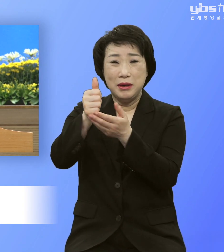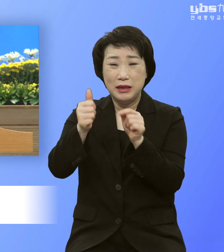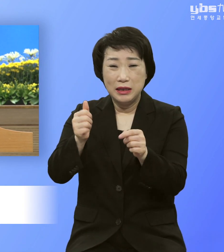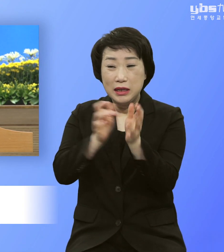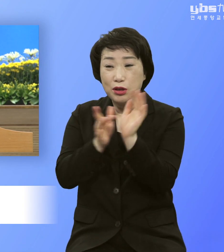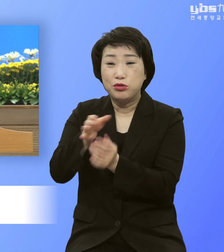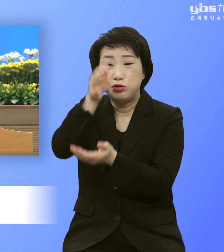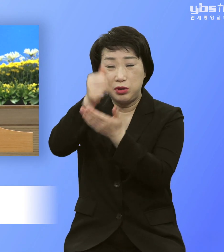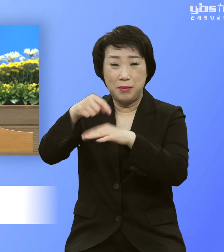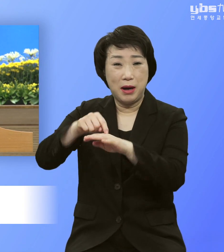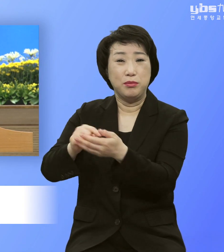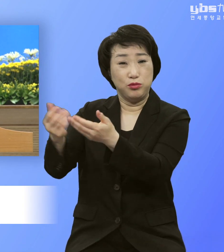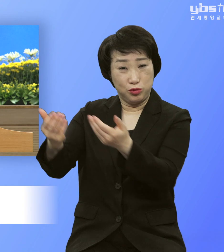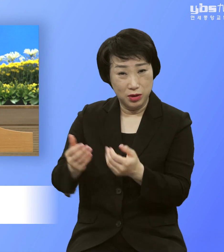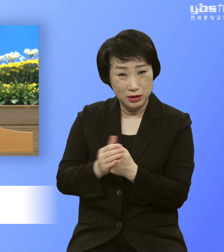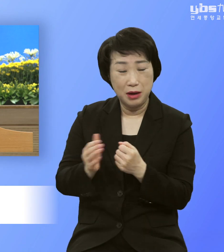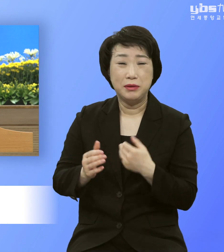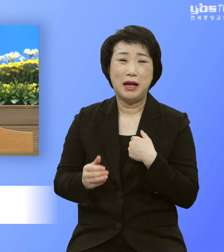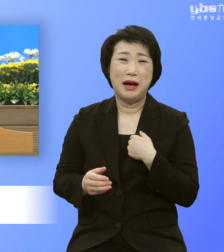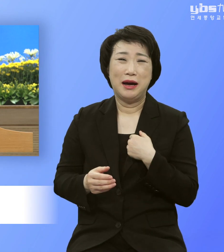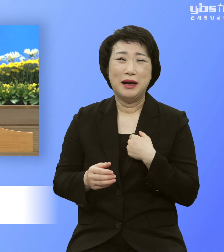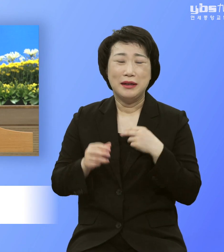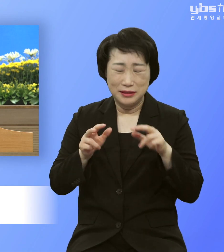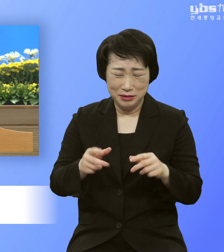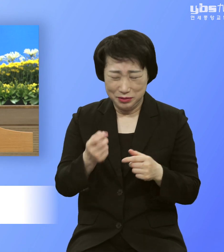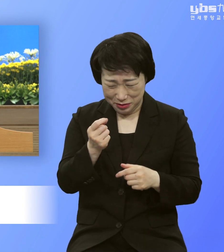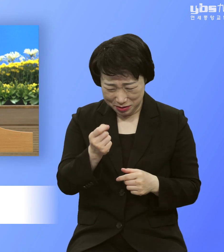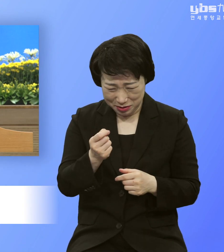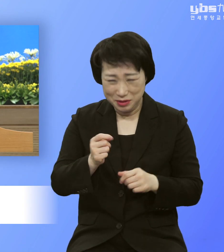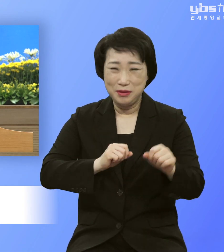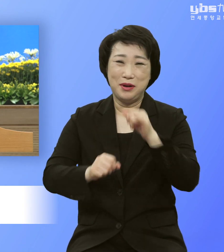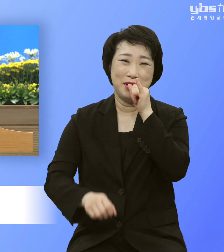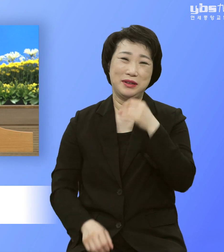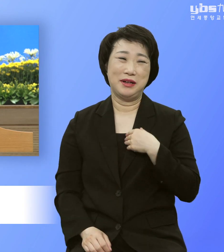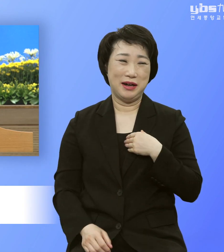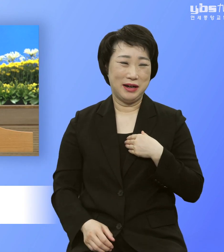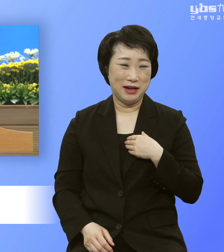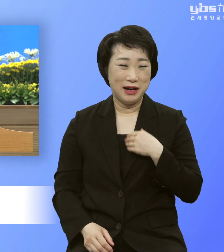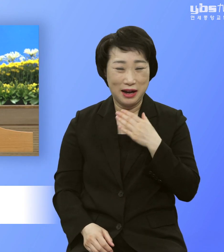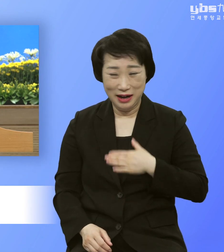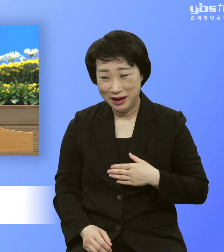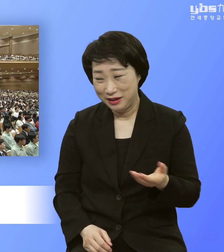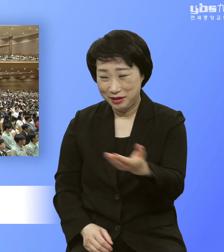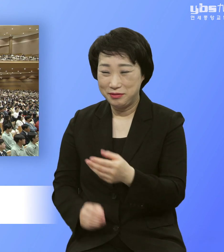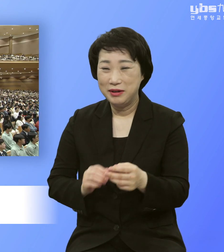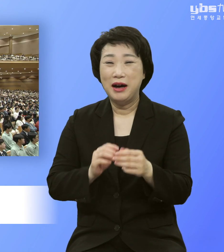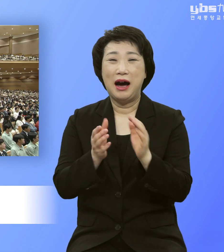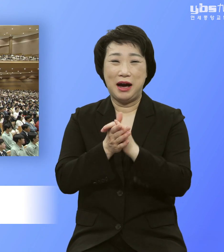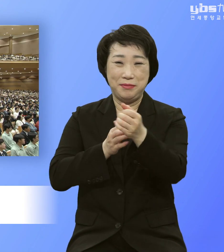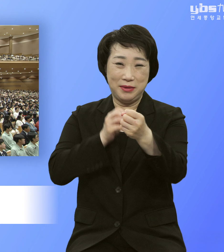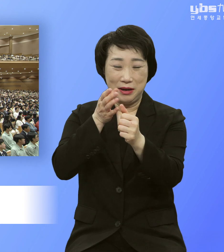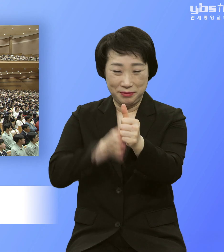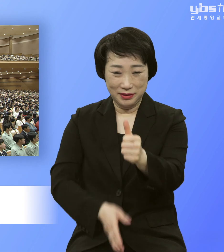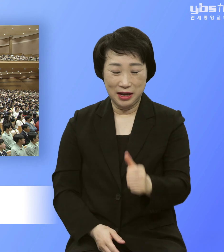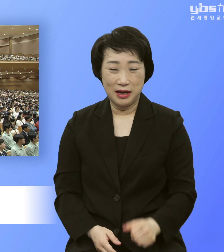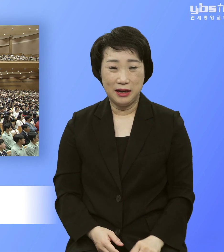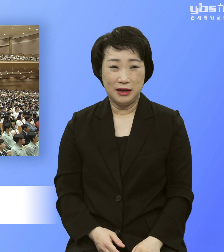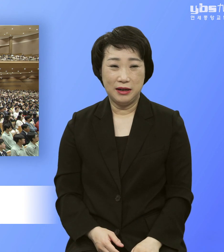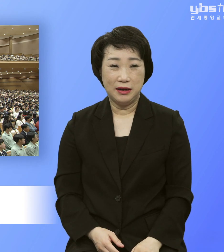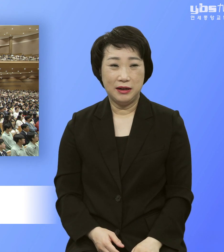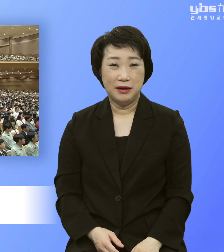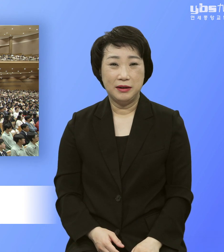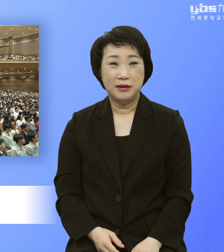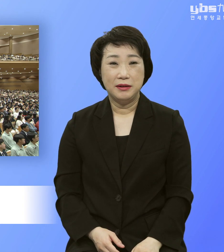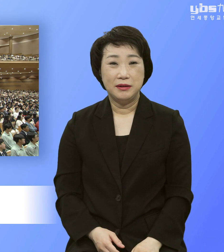예수 그리스도의 마음을 주셔도 요렇게라도 하는 것이라며. 알아들었으면 아멘 합시다. 그러니까